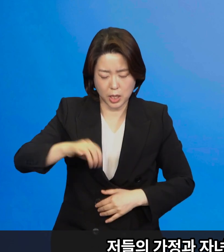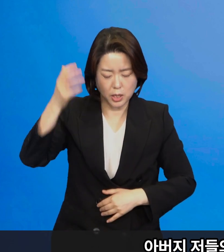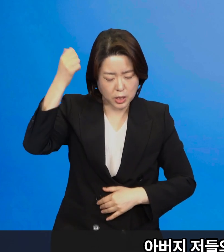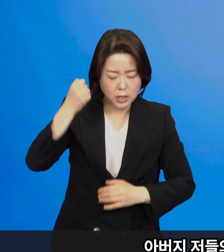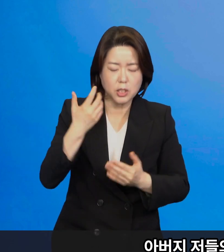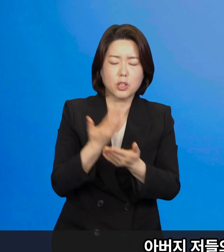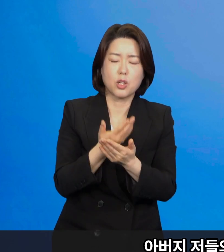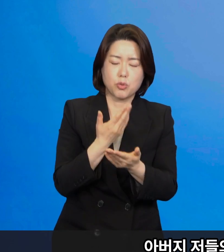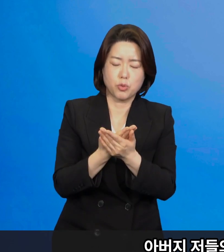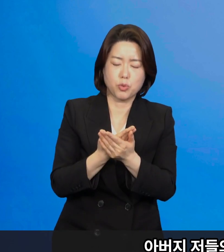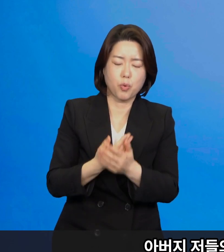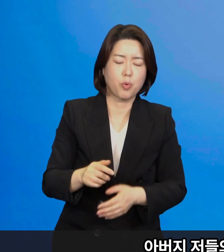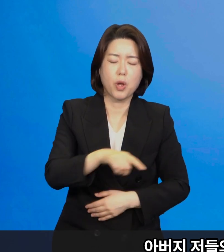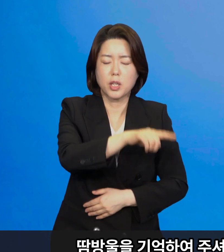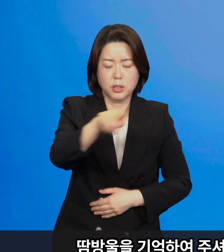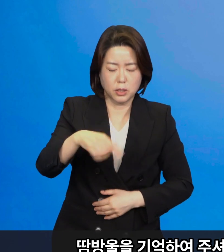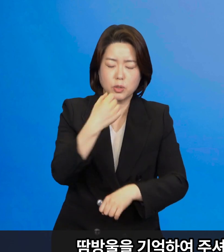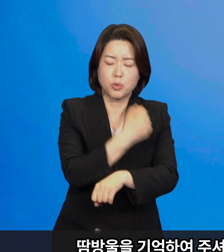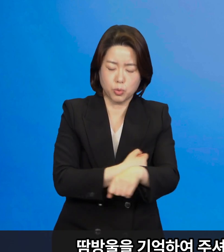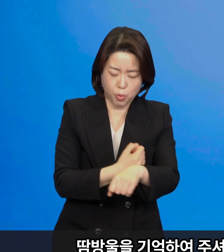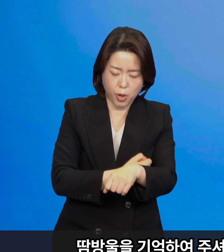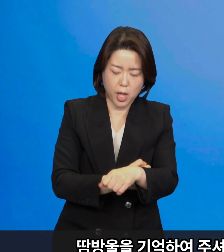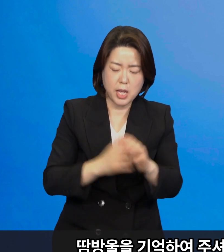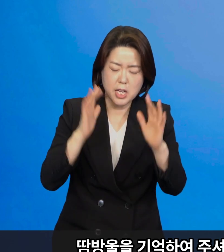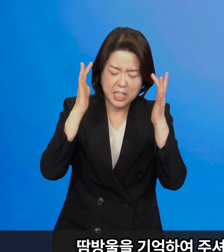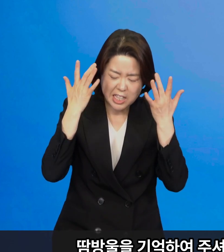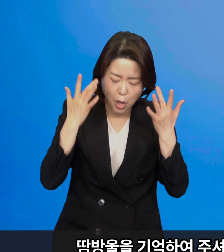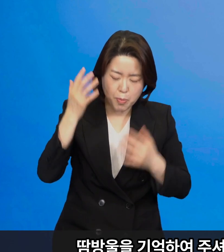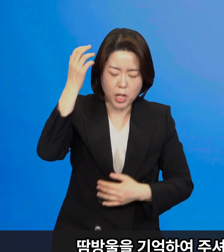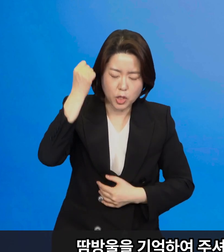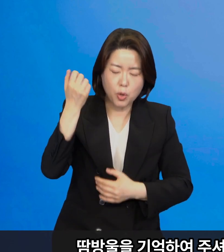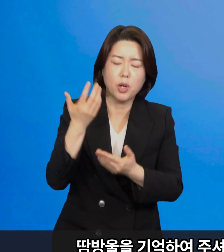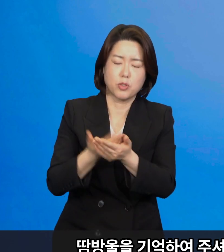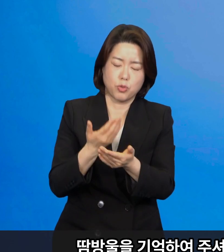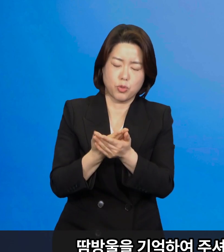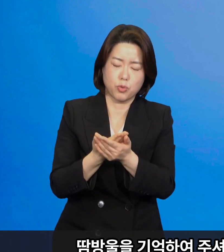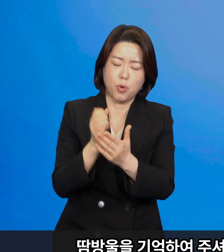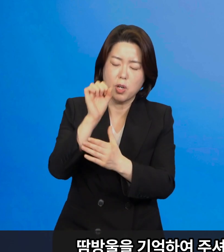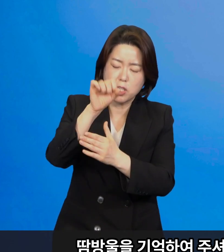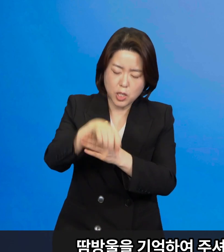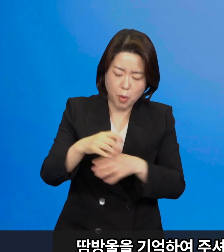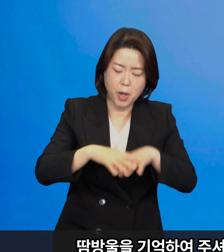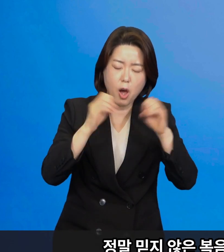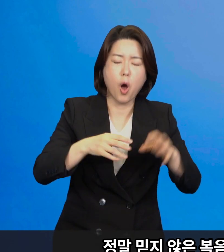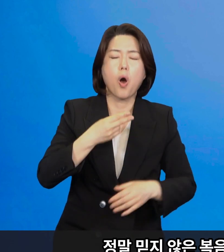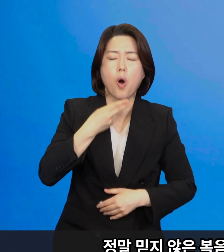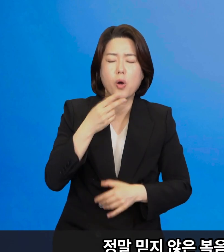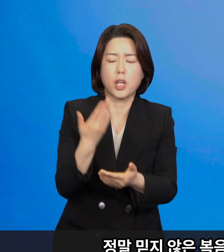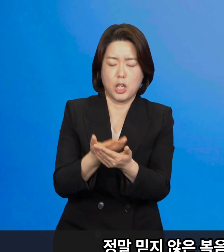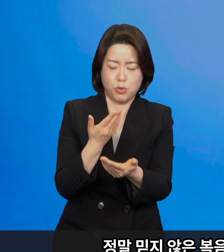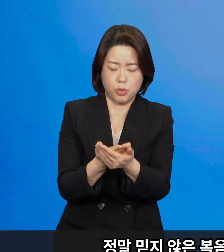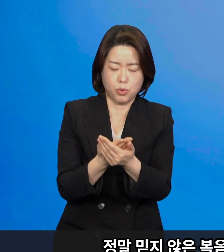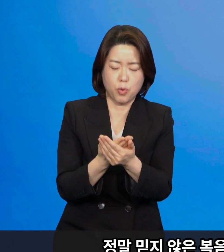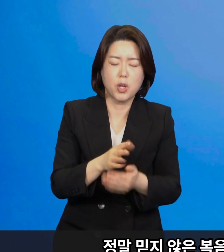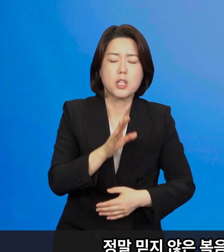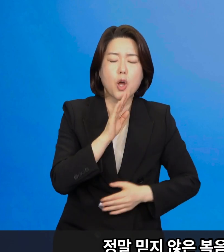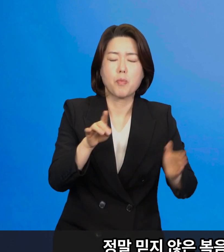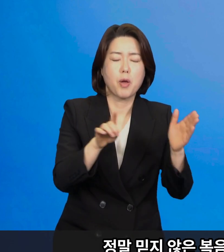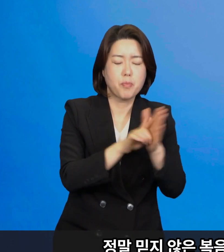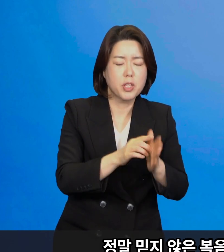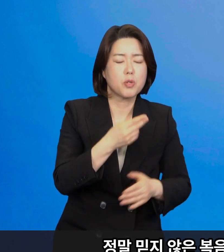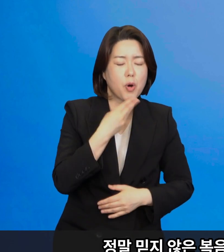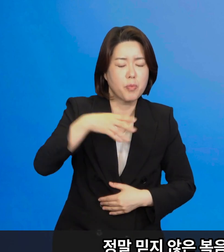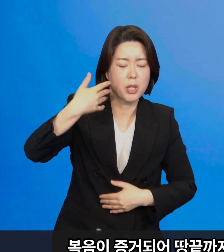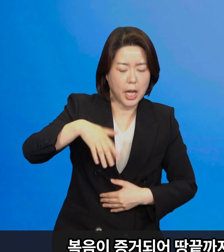주시고 아버지 저들의 수고에 하나님 땀방울을 기억하여 주셔서 열매가 헛되지 아니하며 정말 믿지 않은 복음을